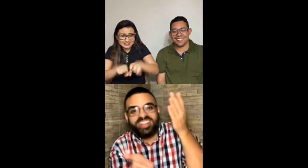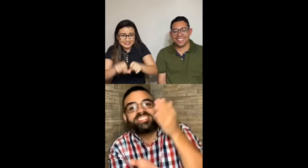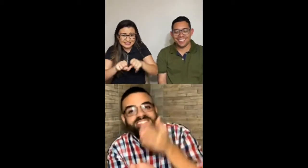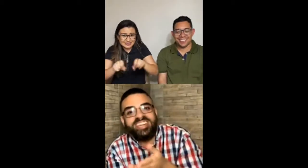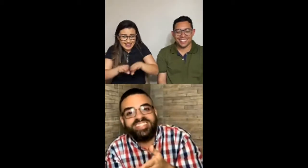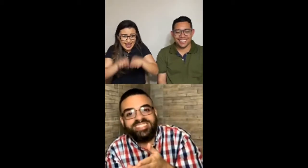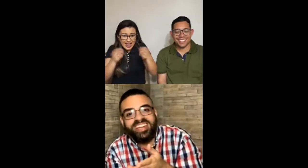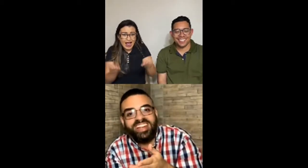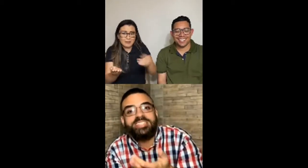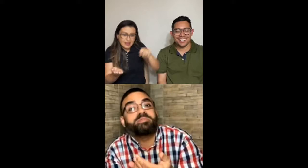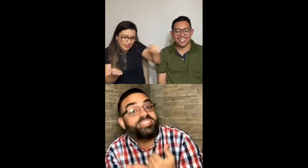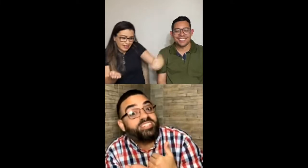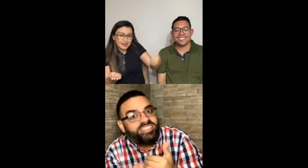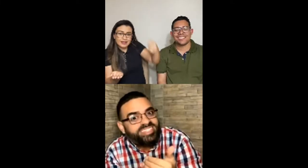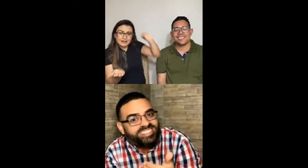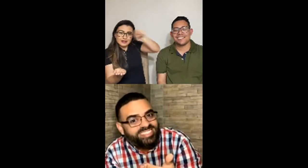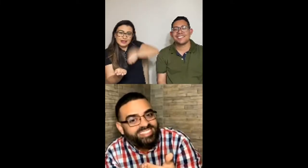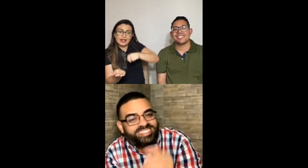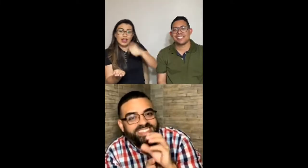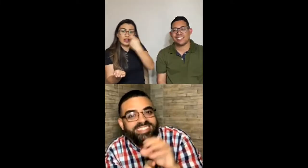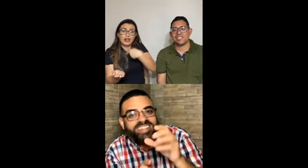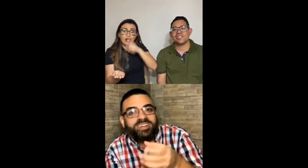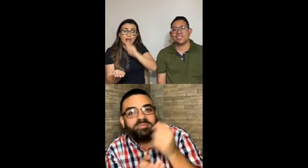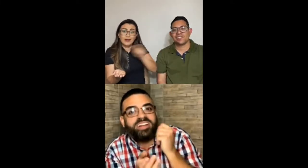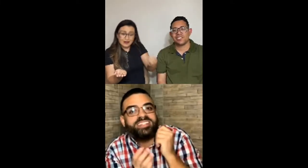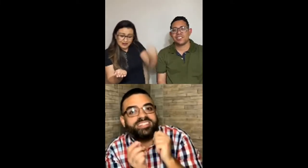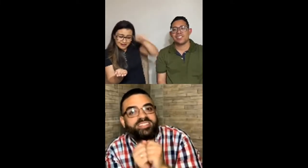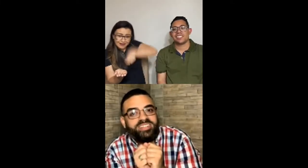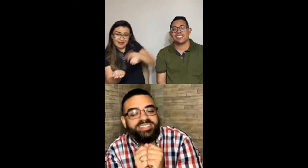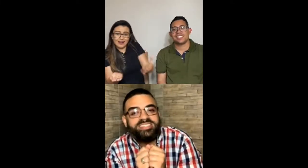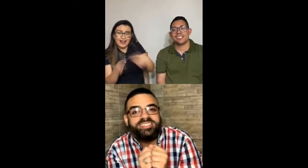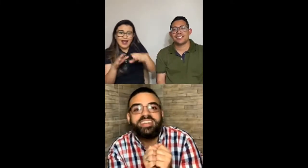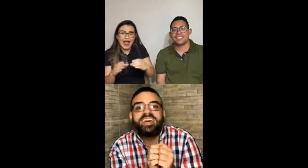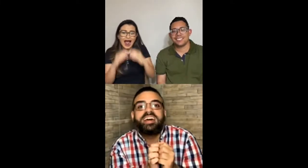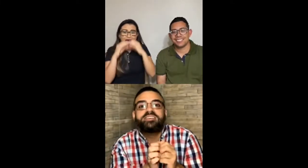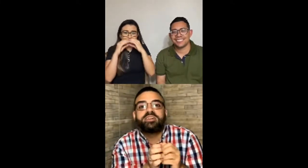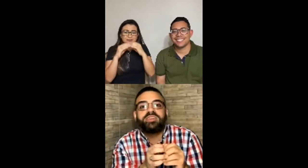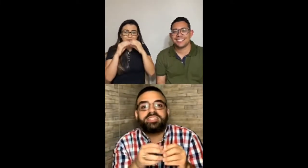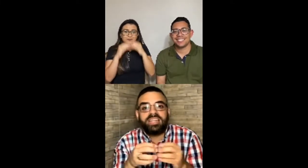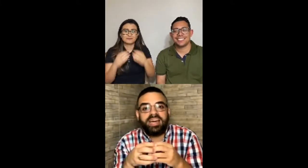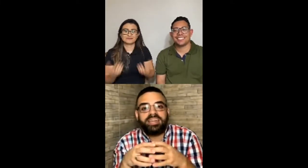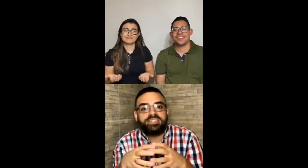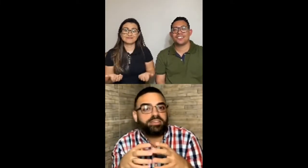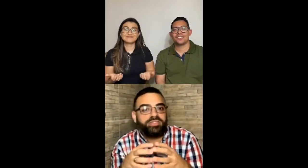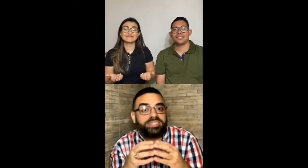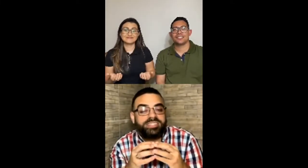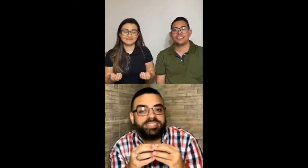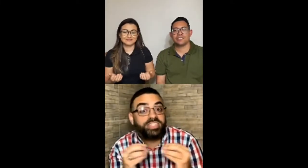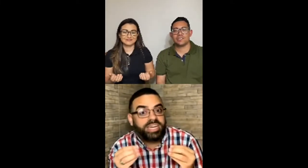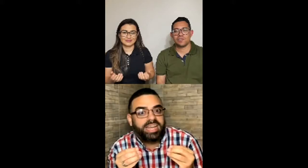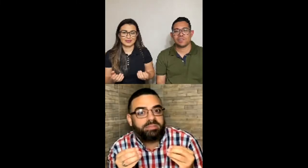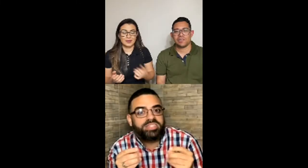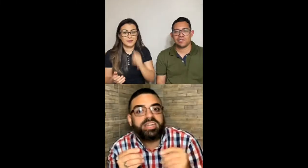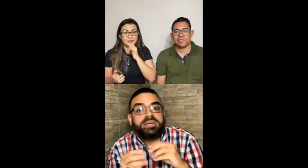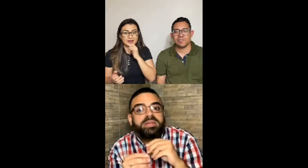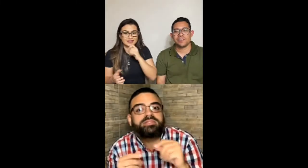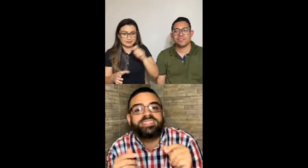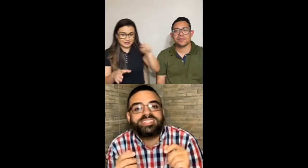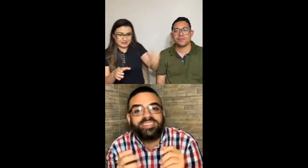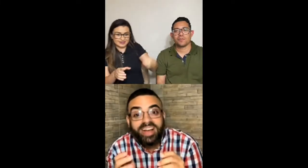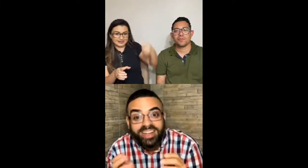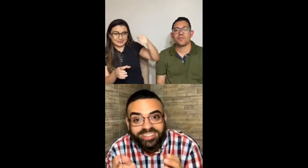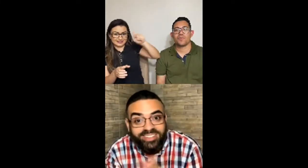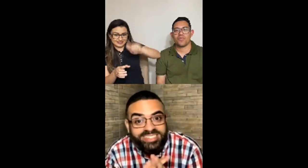pão. Você tem noção? Sabe o pão sovado? Você abre assim, vai comer cachorro quente, né? Lá eles comem sorvete. Você come bolinha de